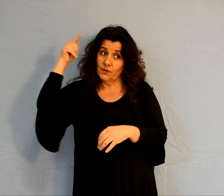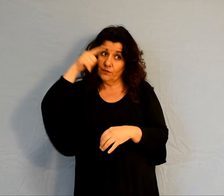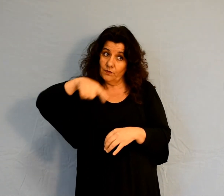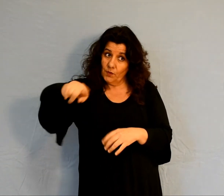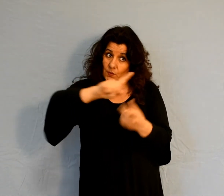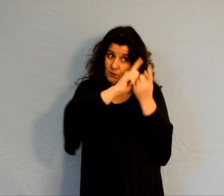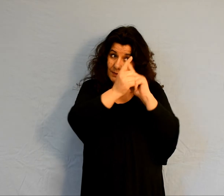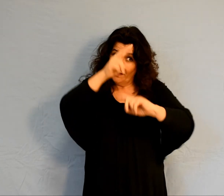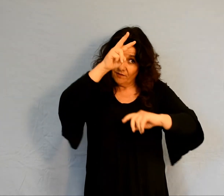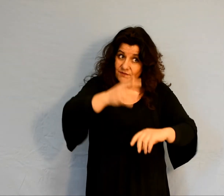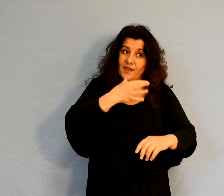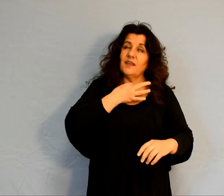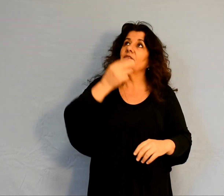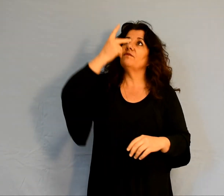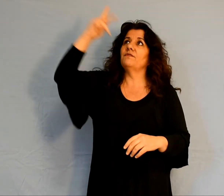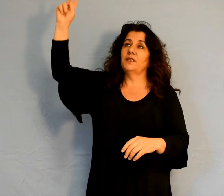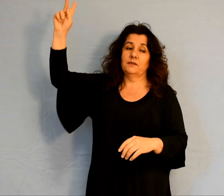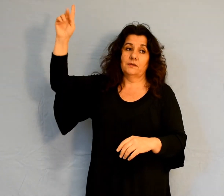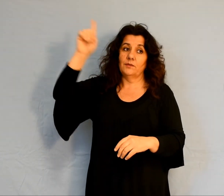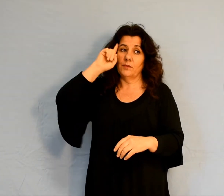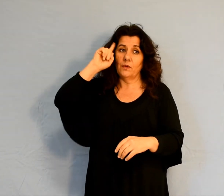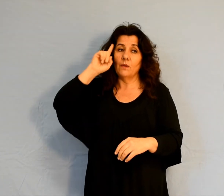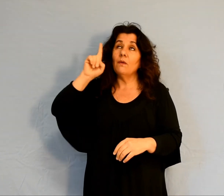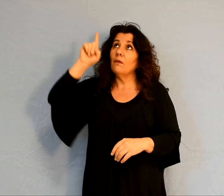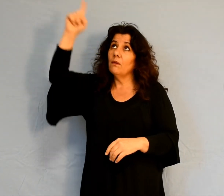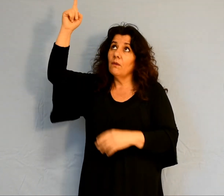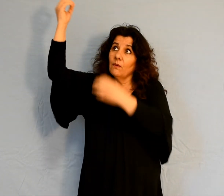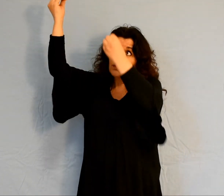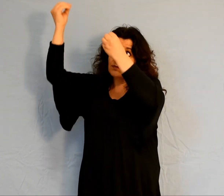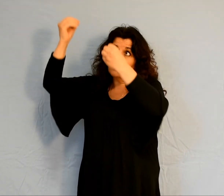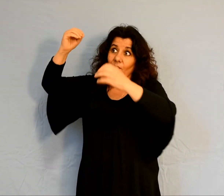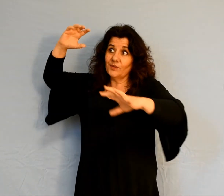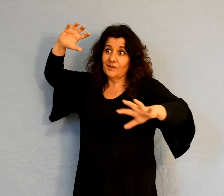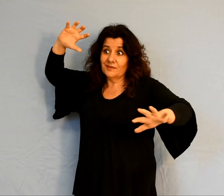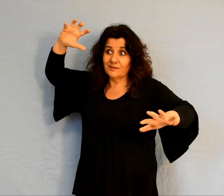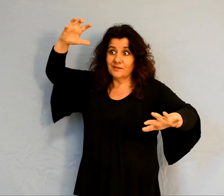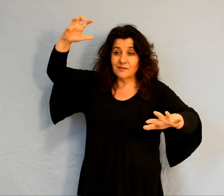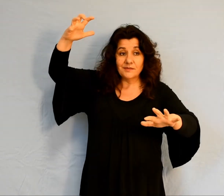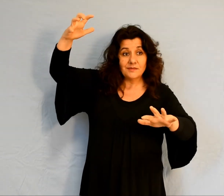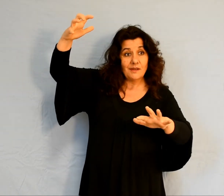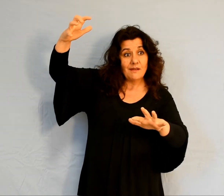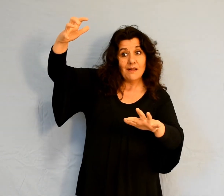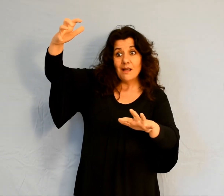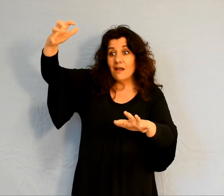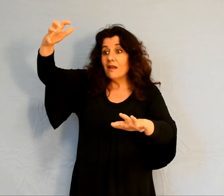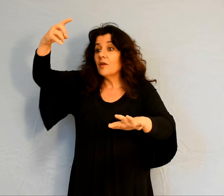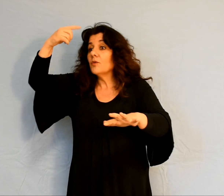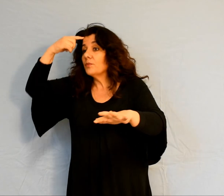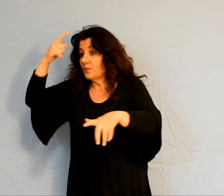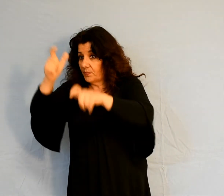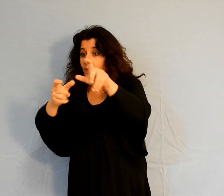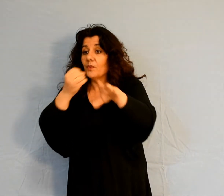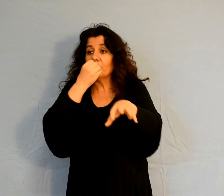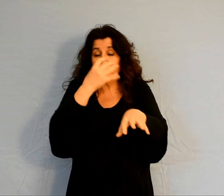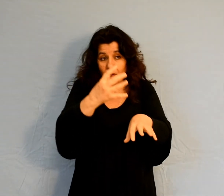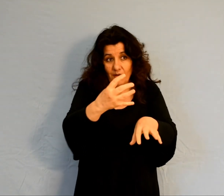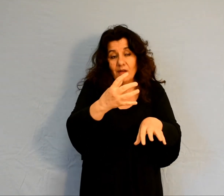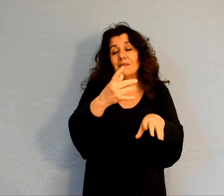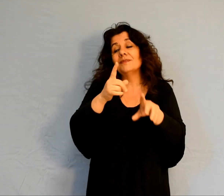Car il fait se lever son soleil sur les méchants et sur les bons.